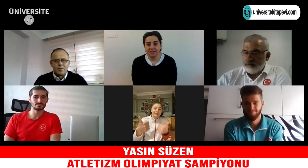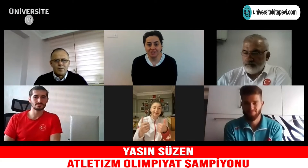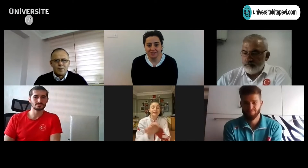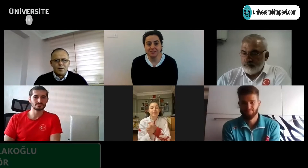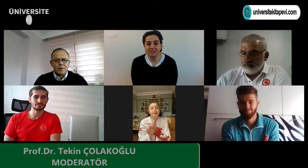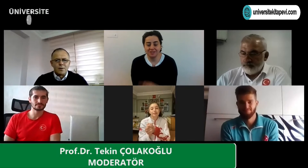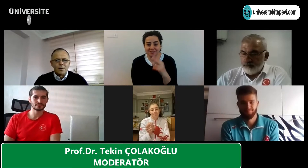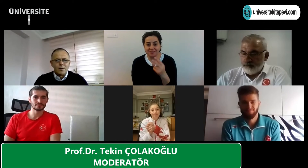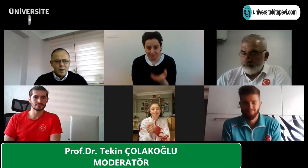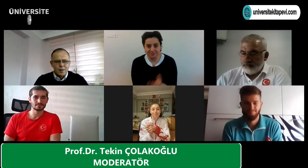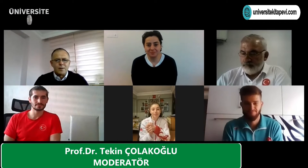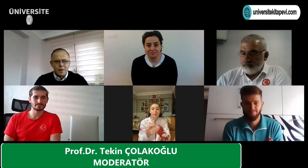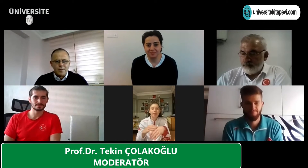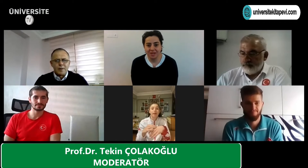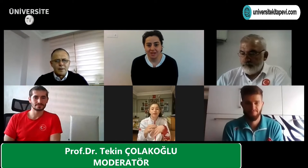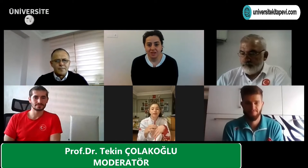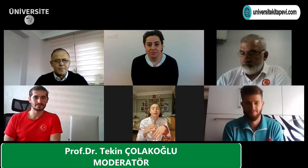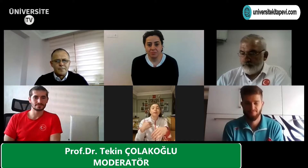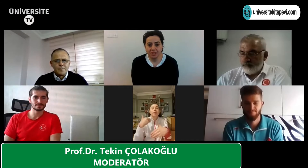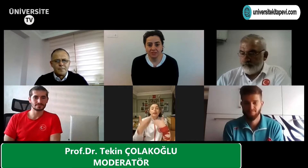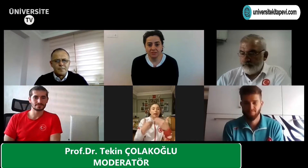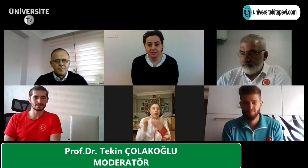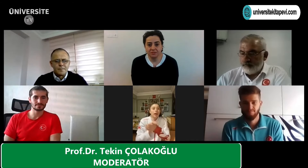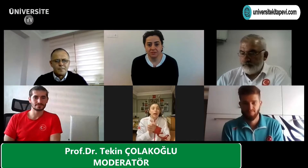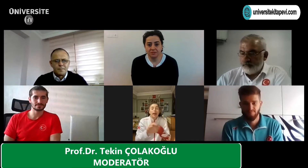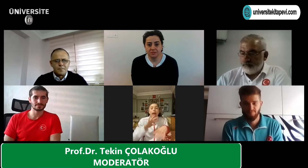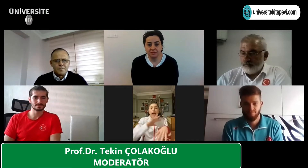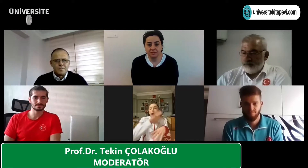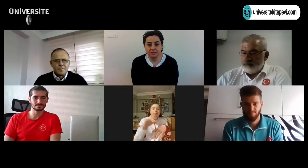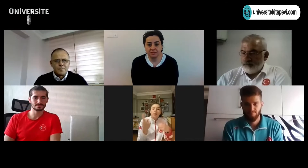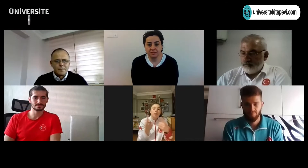Teşekkür ediyoruz. Ejin, evet. Ben